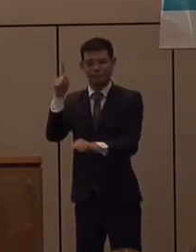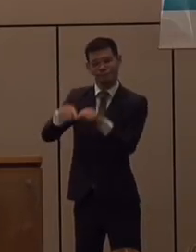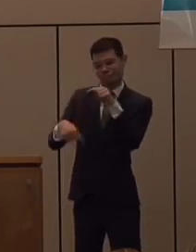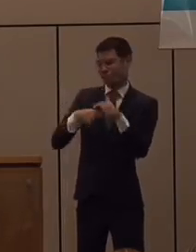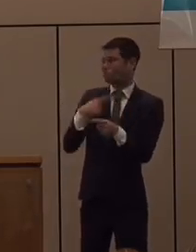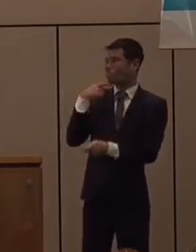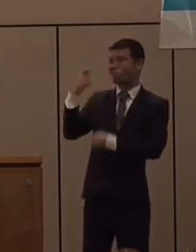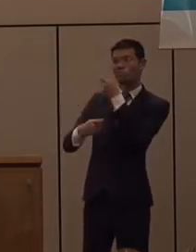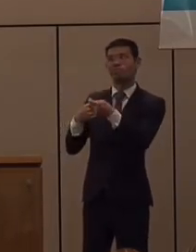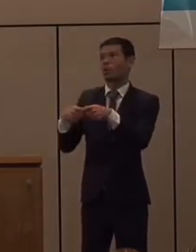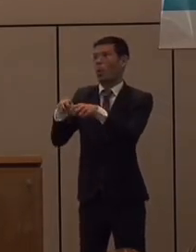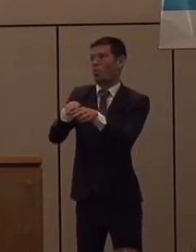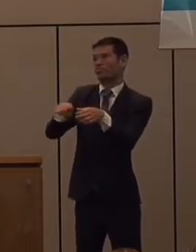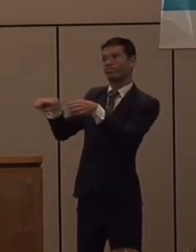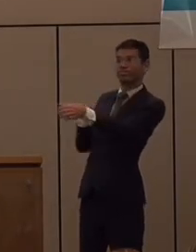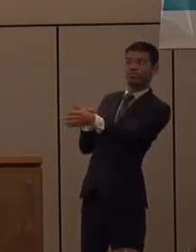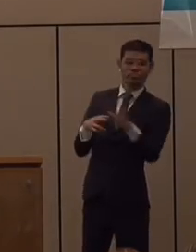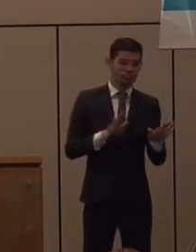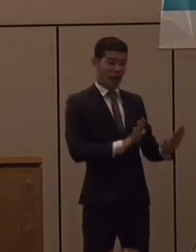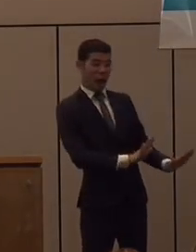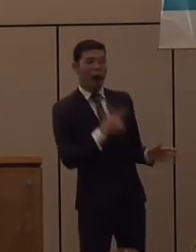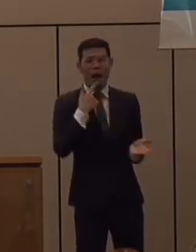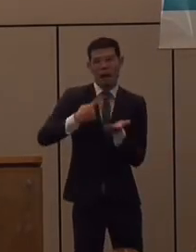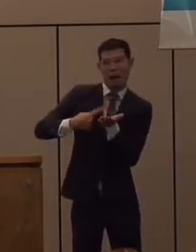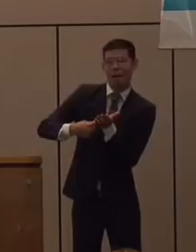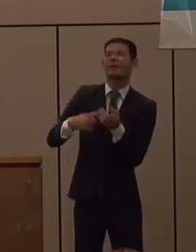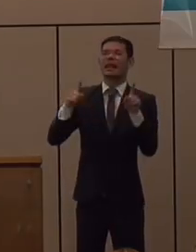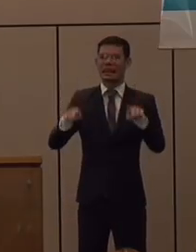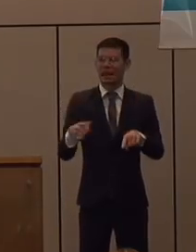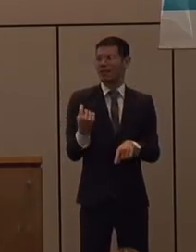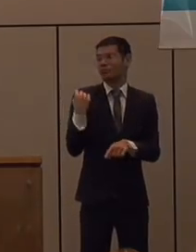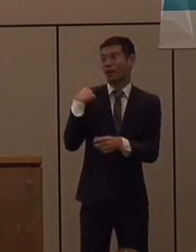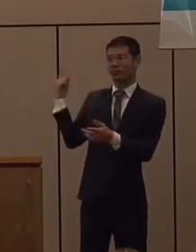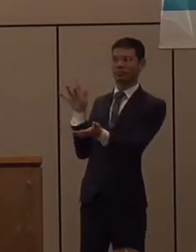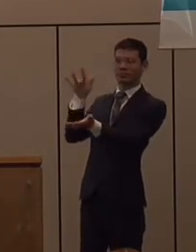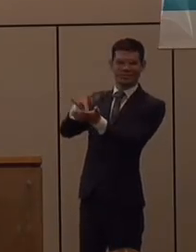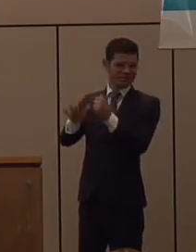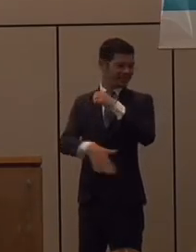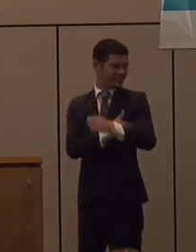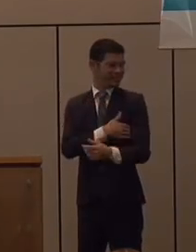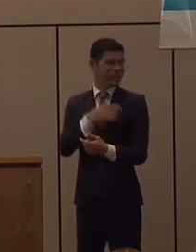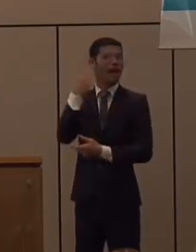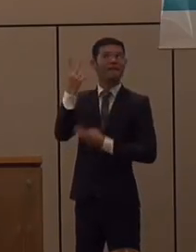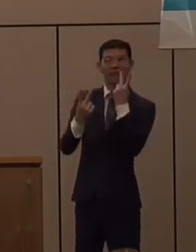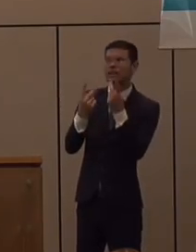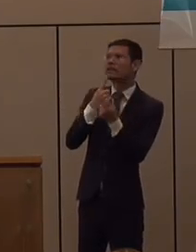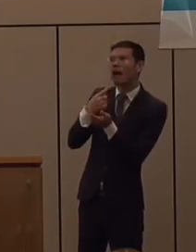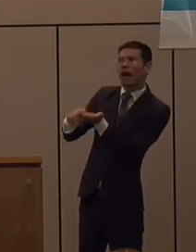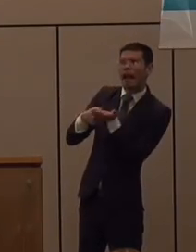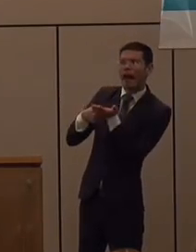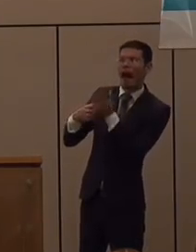y también en una visita reciente de la ministra se hizo un primer contacto con india para evaluar un acuerdo con